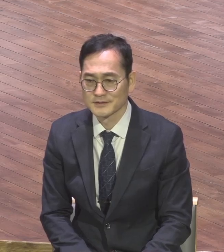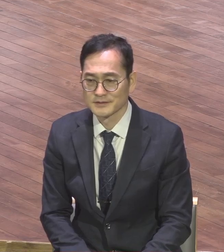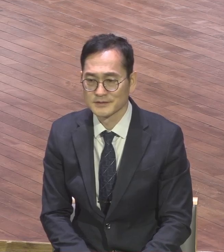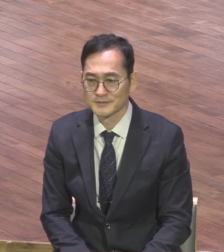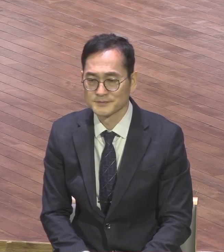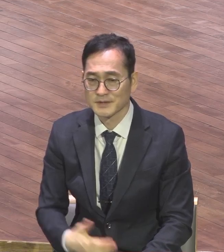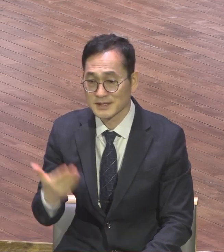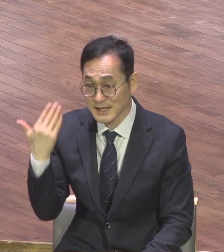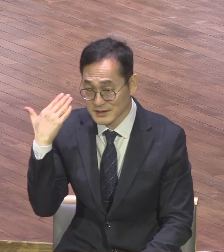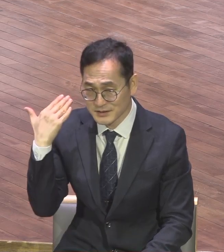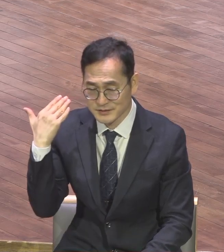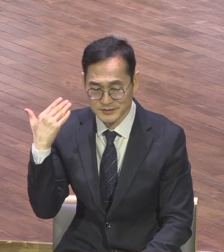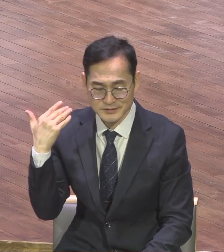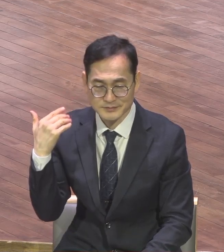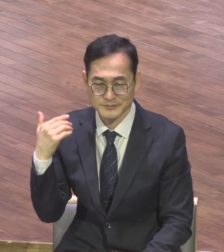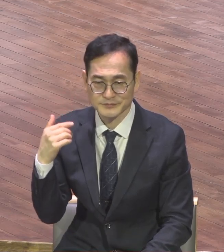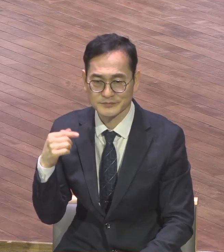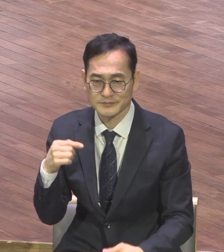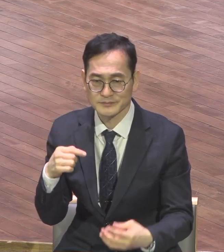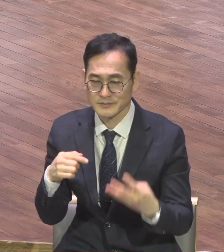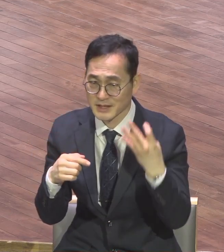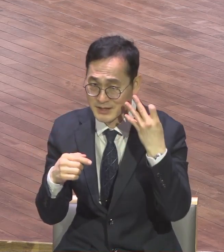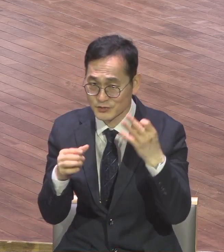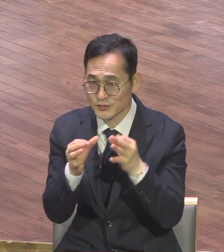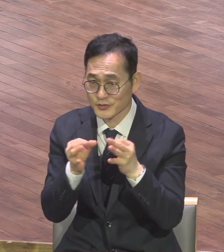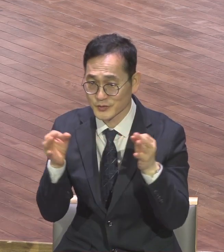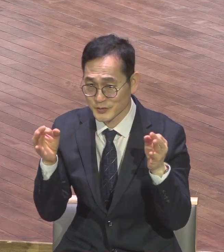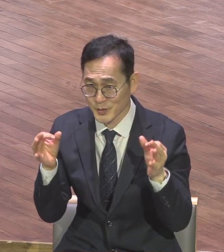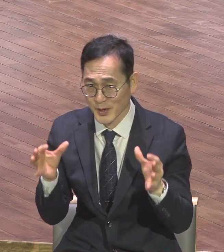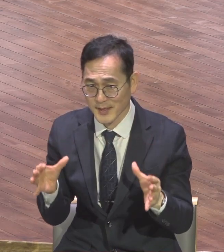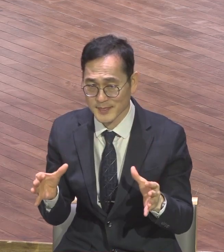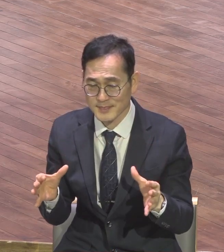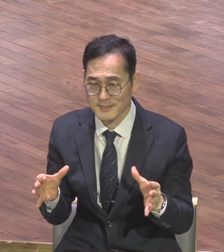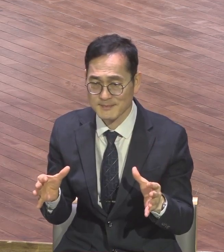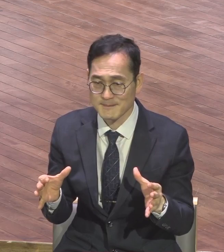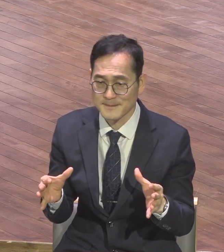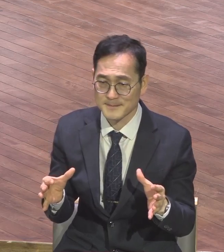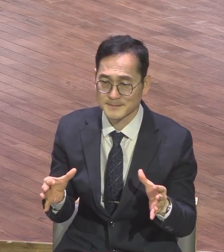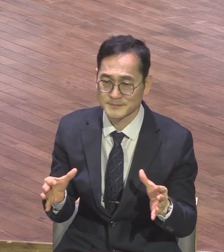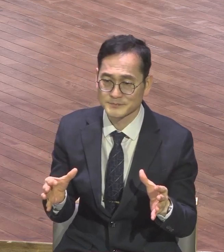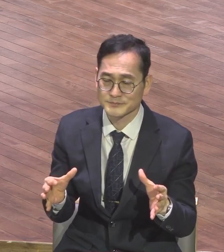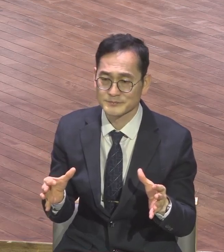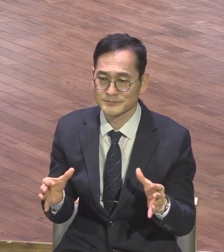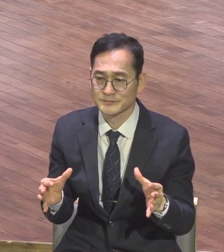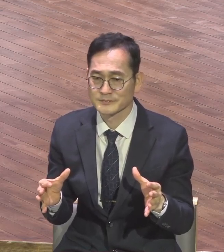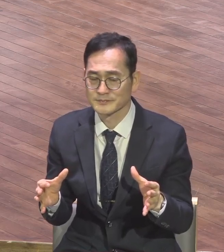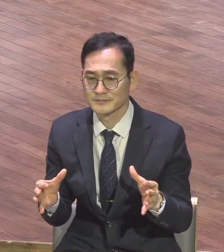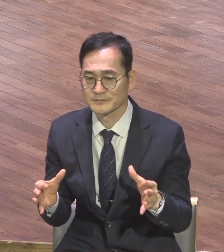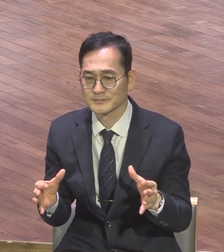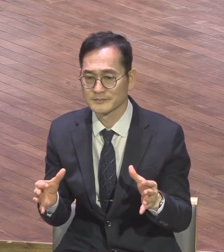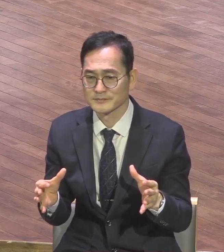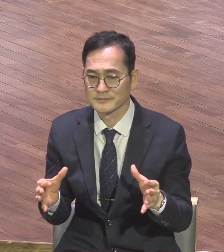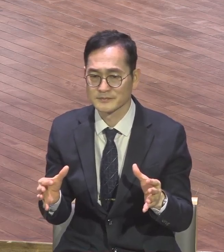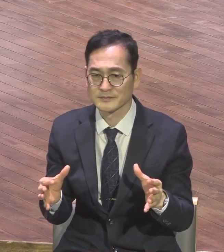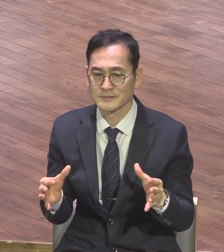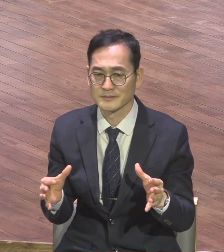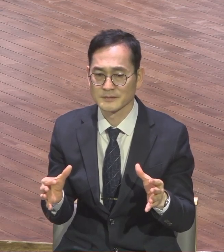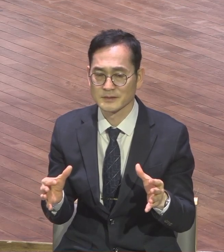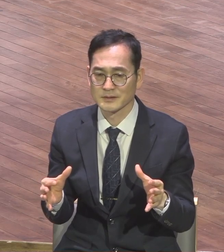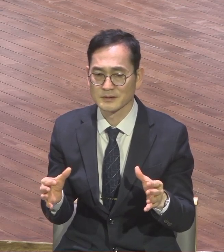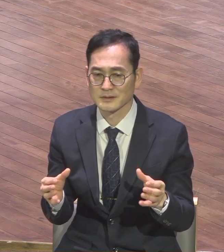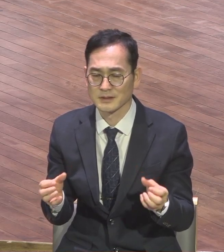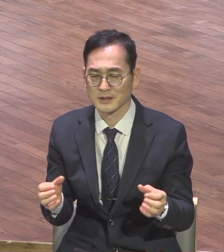지난 두 주간 선교 축제가 계속되면서 교회적으로 한 가지 미루었던 행사가 있었는데 그것이 오늘 진행이 되는데